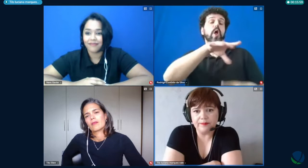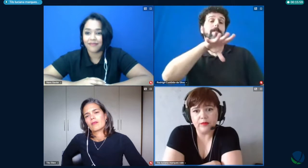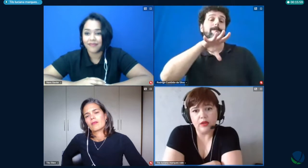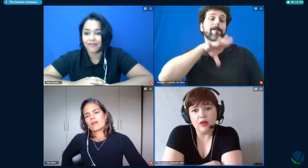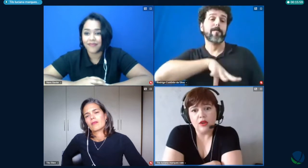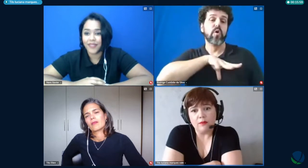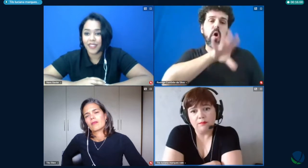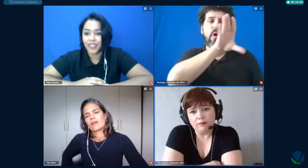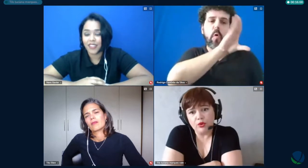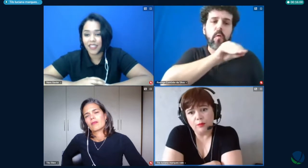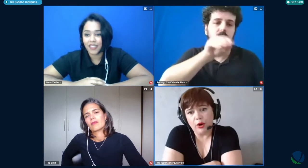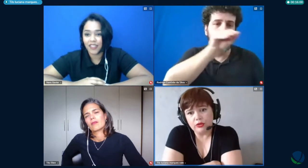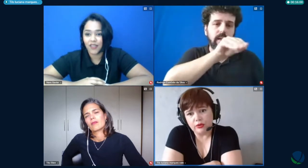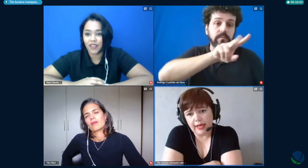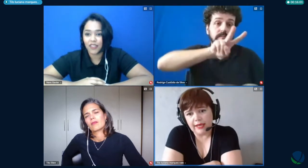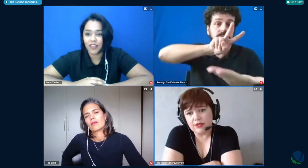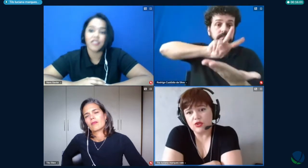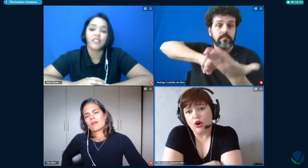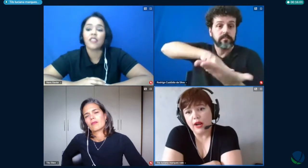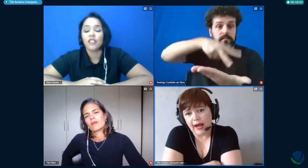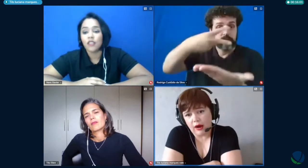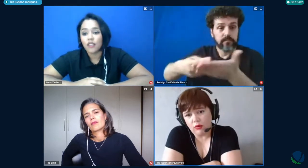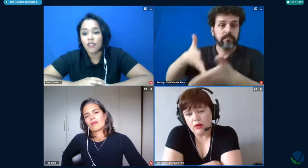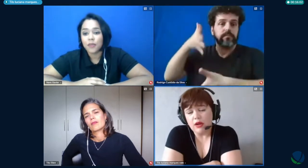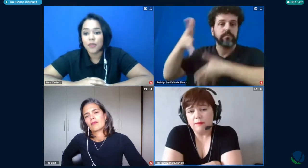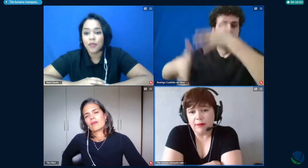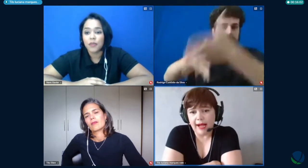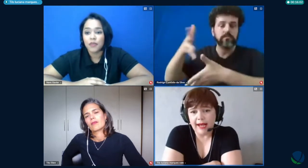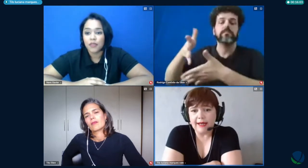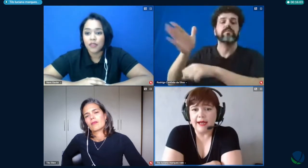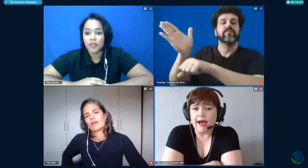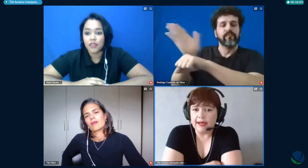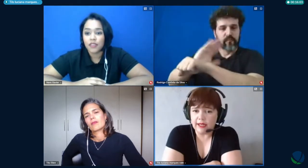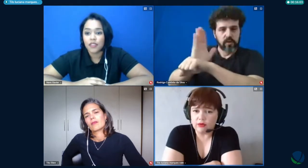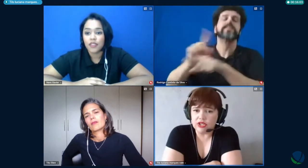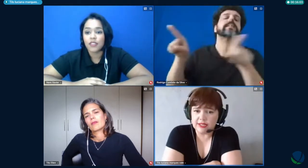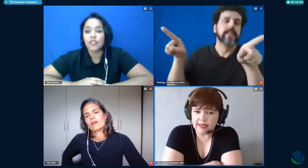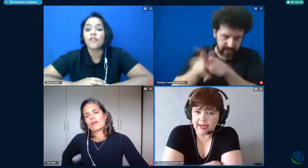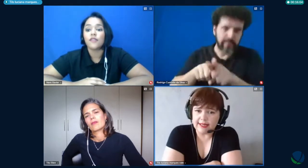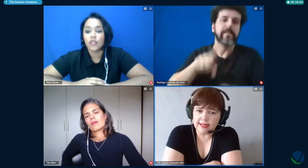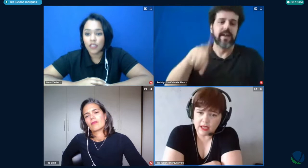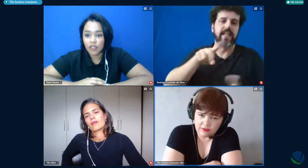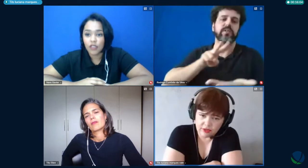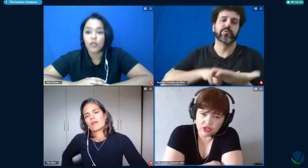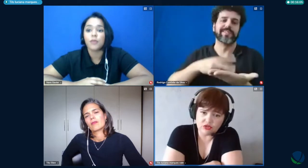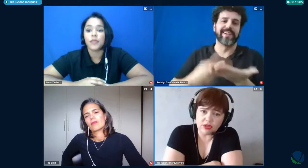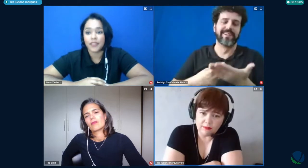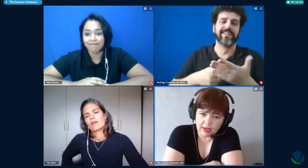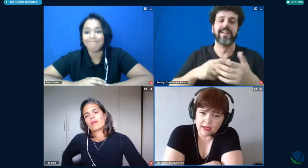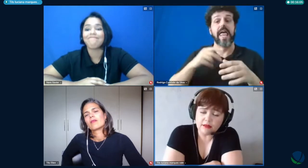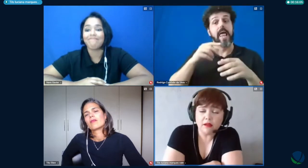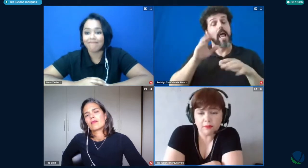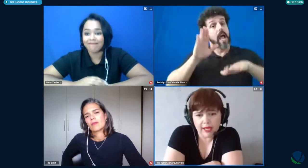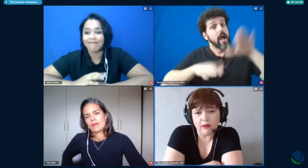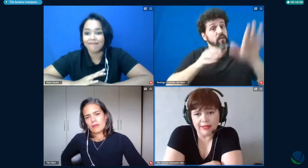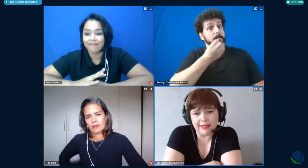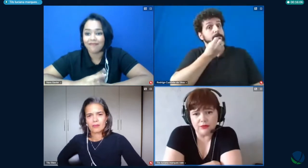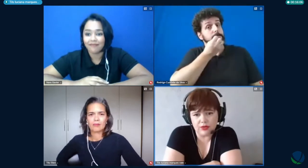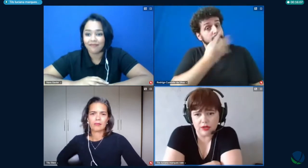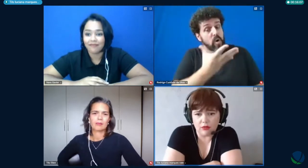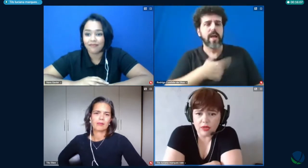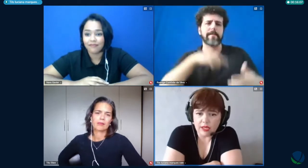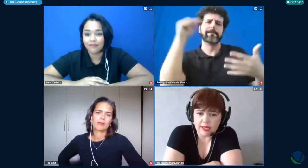tradução do português oral para a língua de sinais em vídeo, também